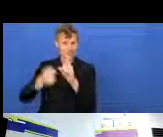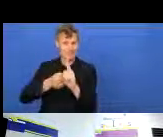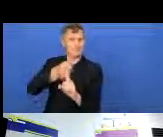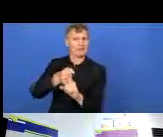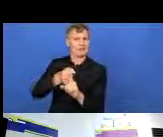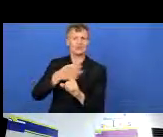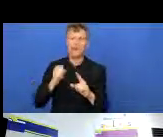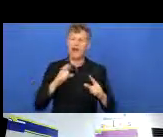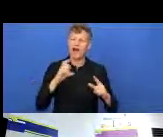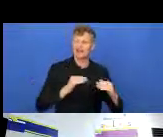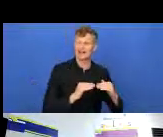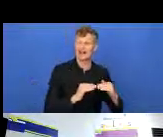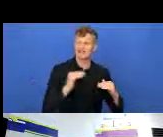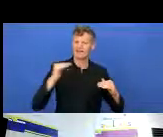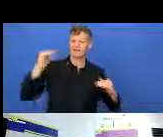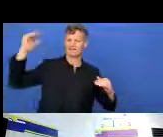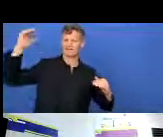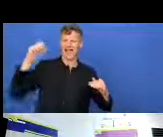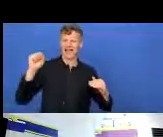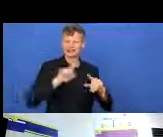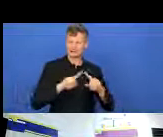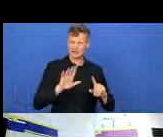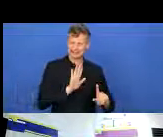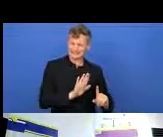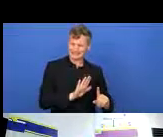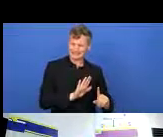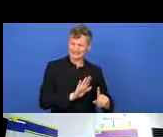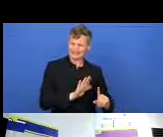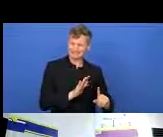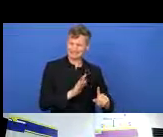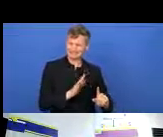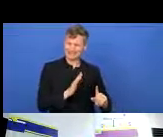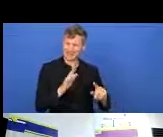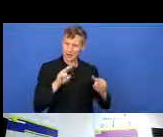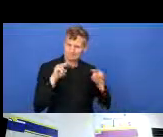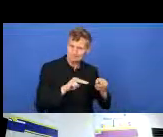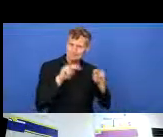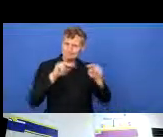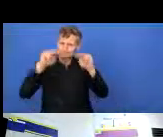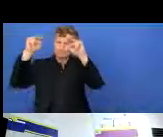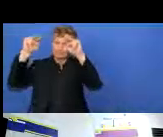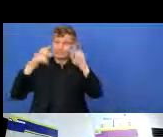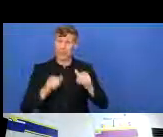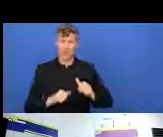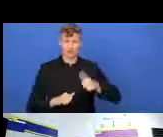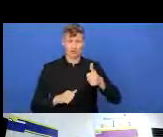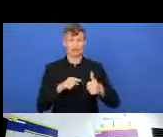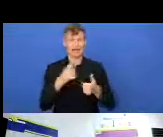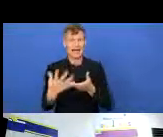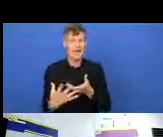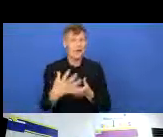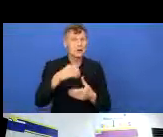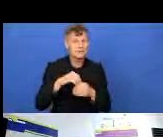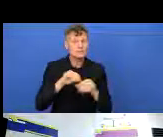D'abord, il faut améliorer l'accès à une éducation inclusive et de qualité pour les enfants les plus marginalisés, grâce à